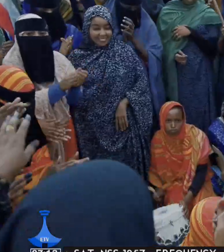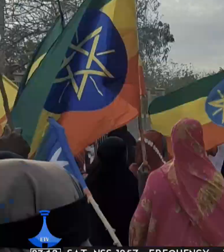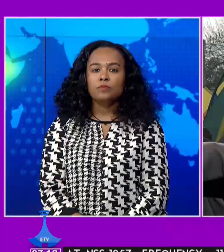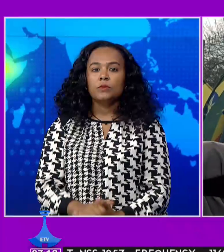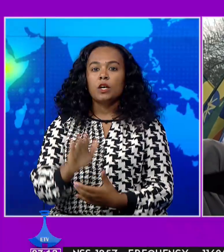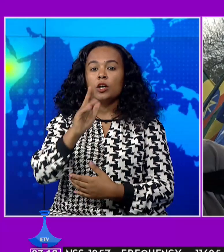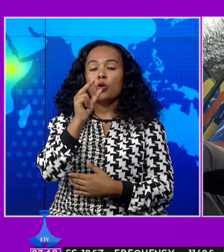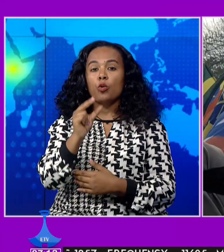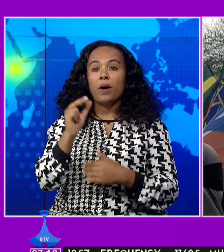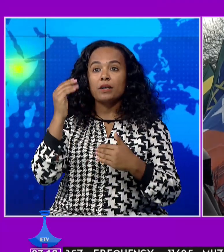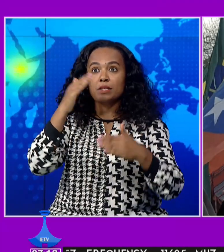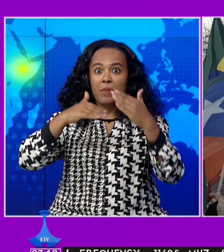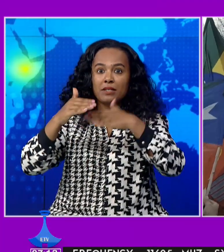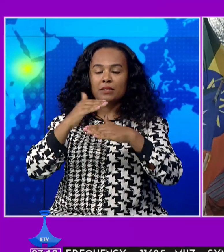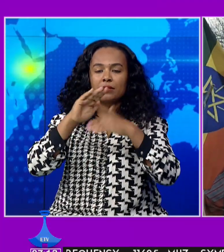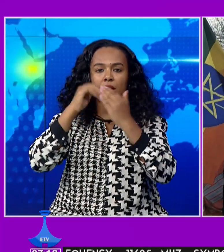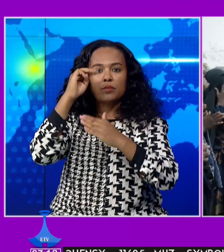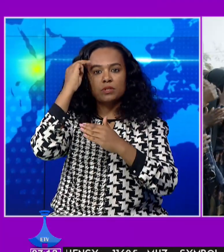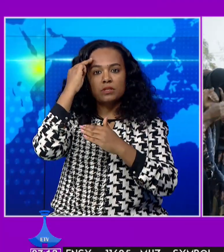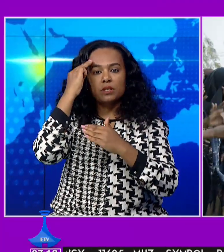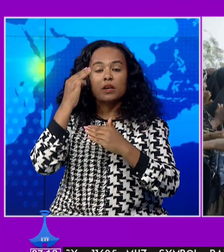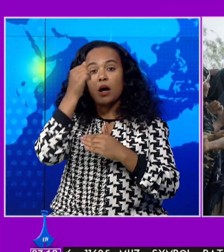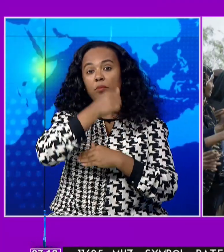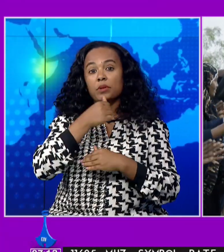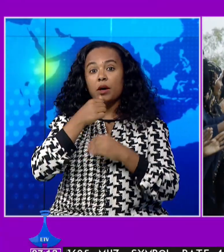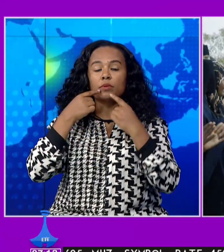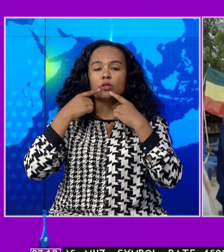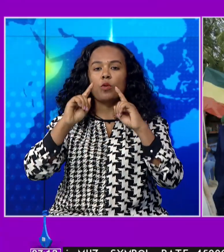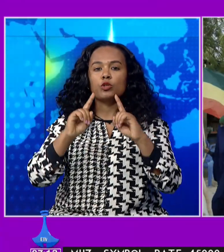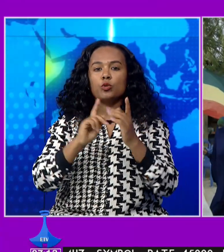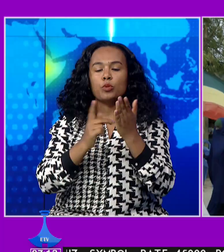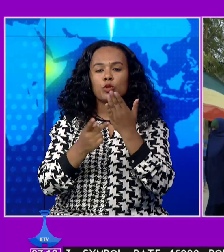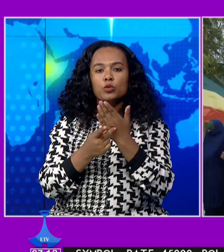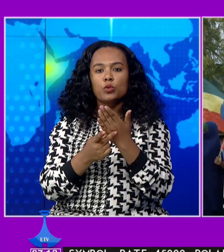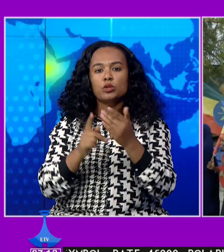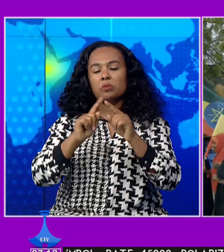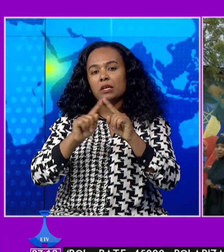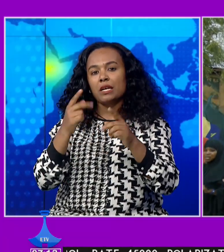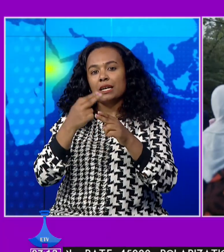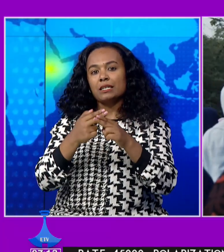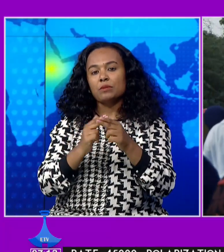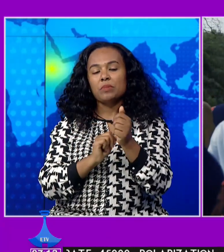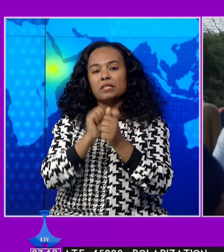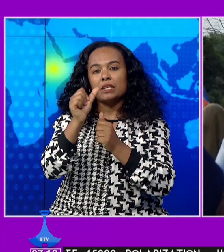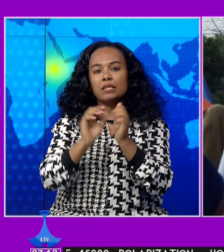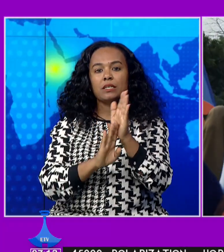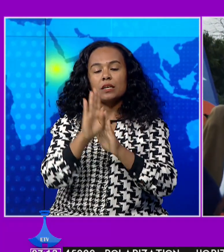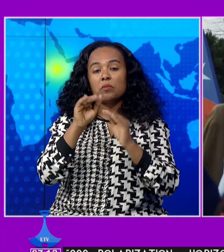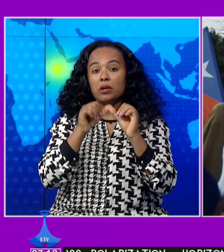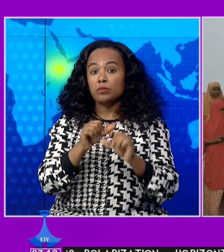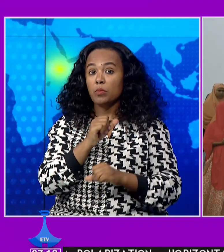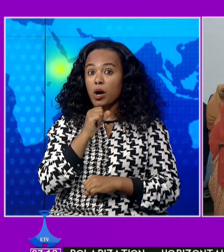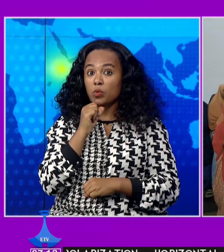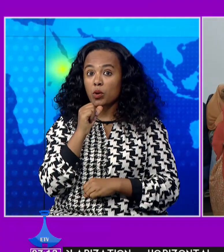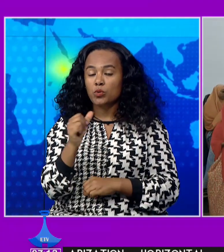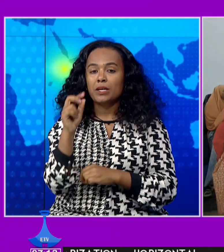ከጉባ ሰማይ ስር ጠቅላይ ሚኒስትር አብይ አህመድ ያበሰሯቸው ፕሮጀክቶችም በተለይም ከስም በዘለለ ለልማት ላልዋሉ የተፈጥሮ ሀብቶች